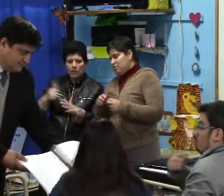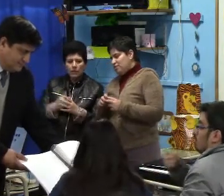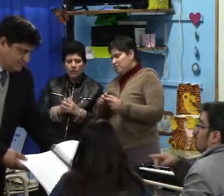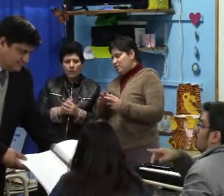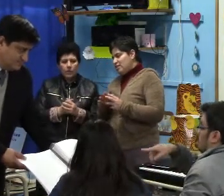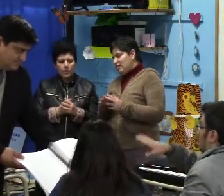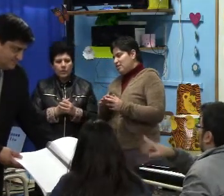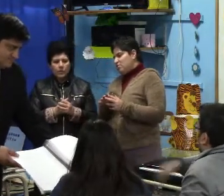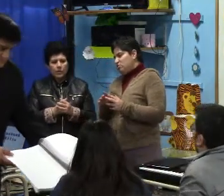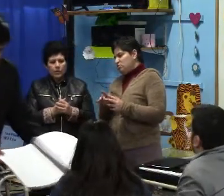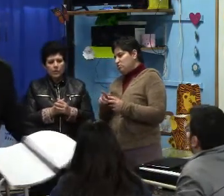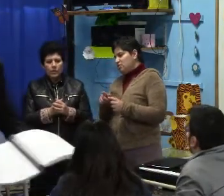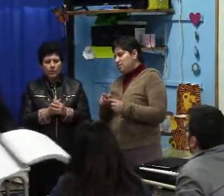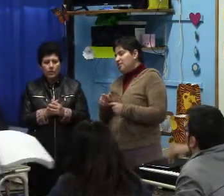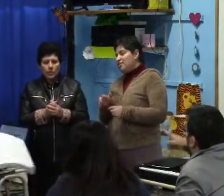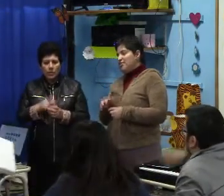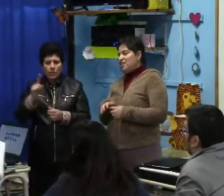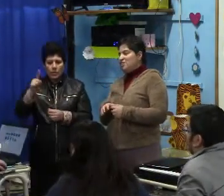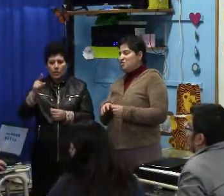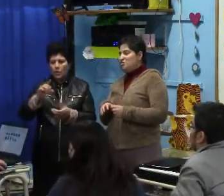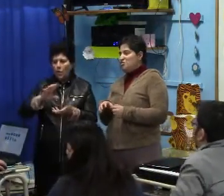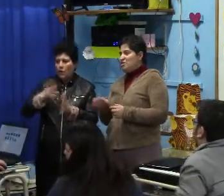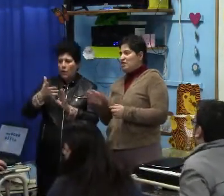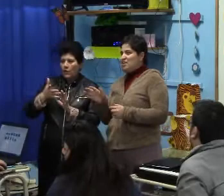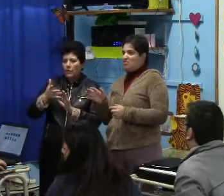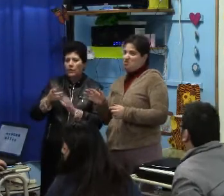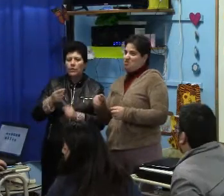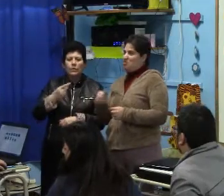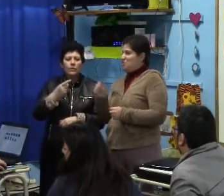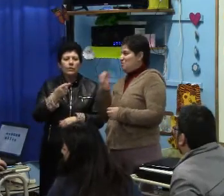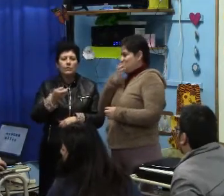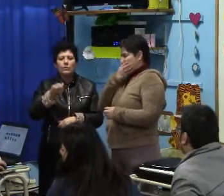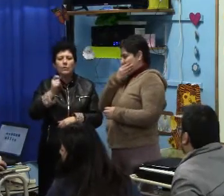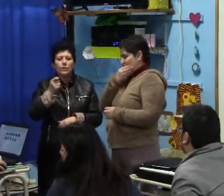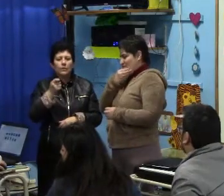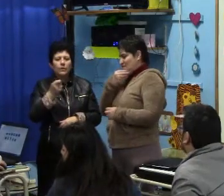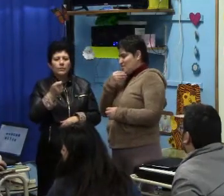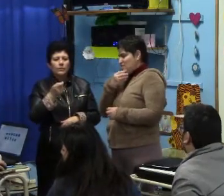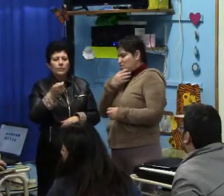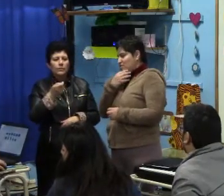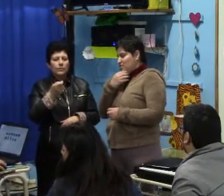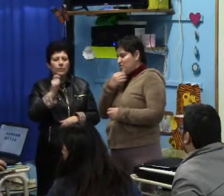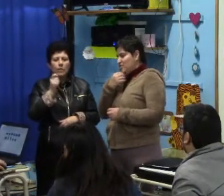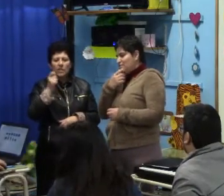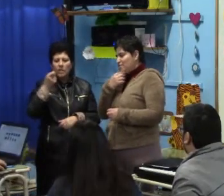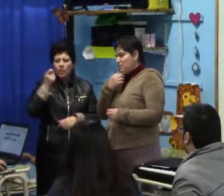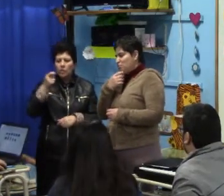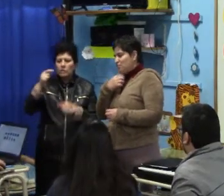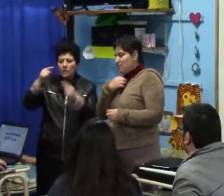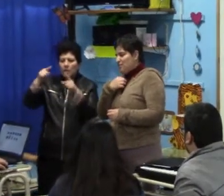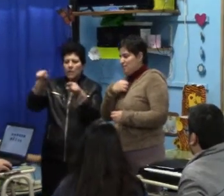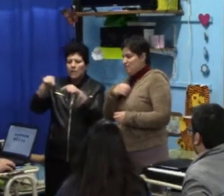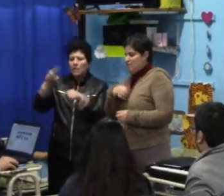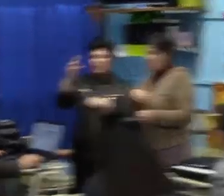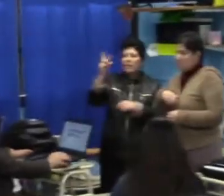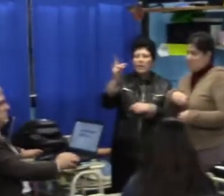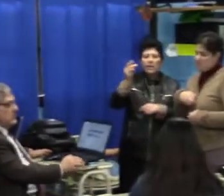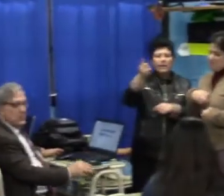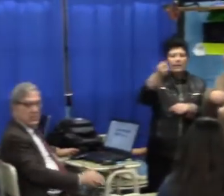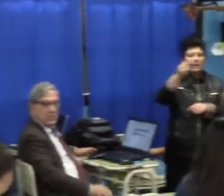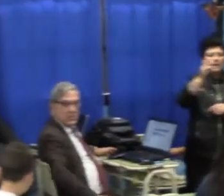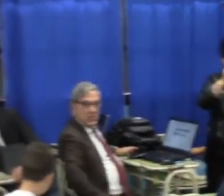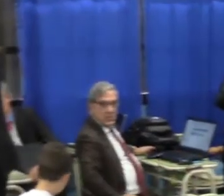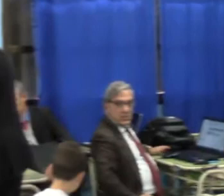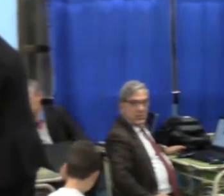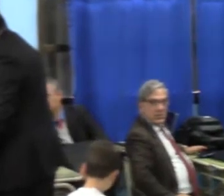con un sistema de dados. ¿Ustedes quién conoce un dado? Eso que se tira para jugar en el juego de